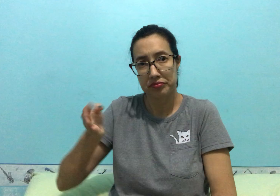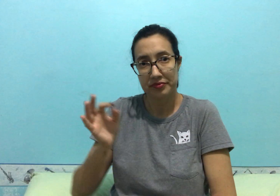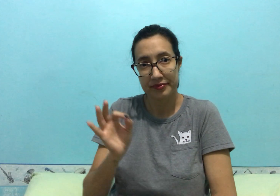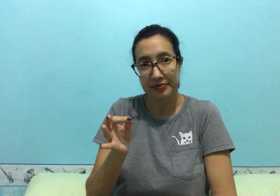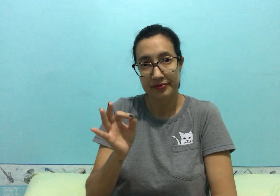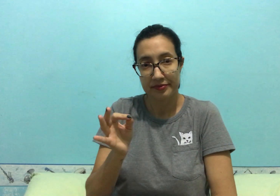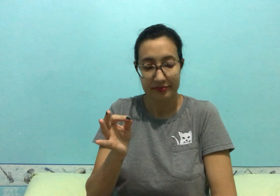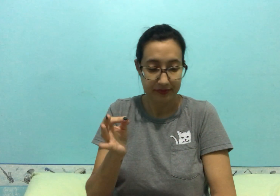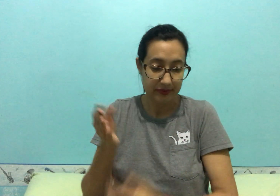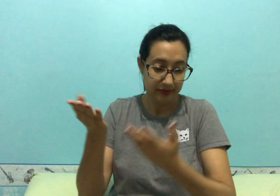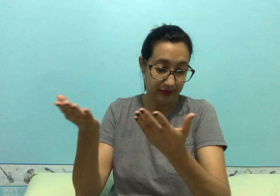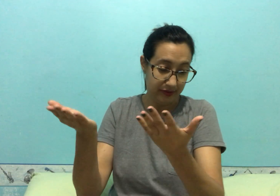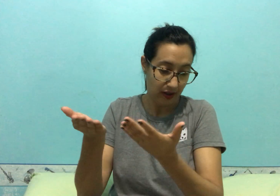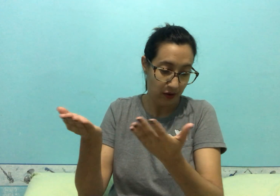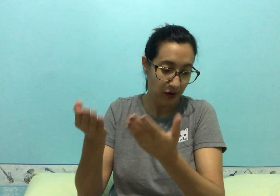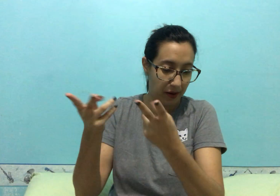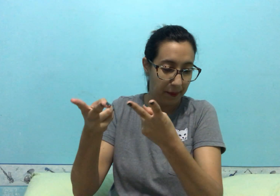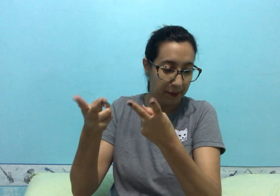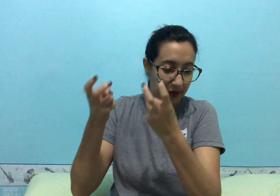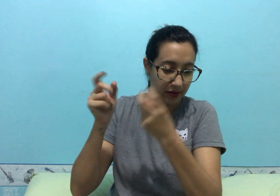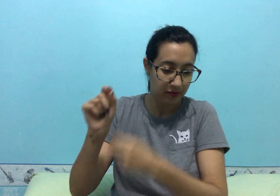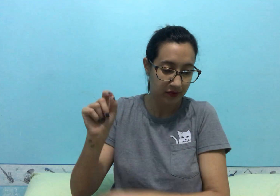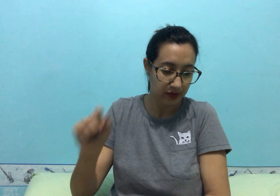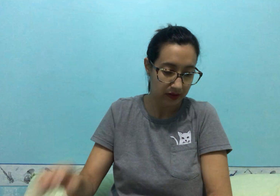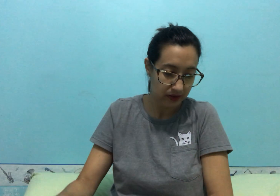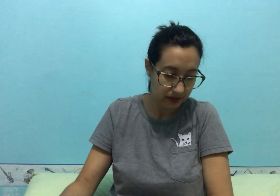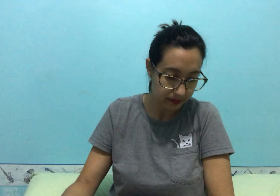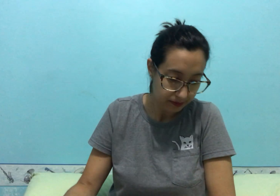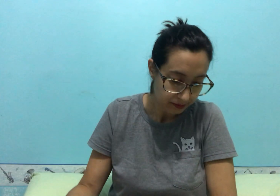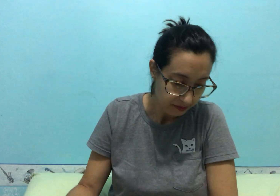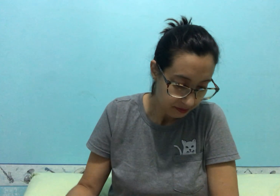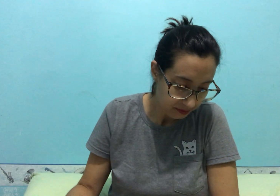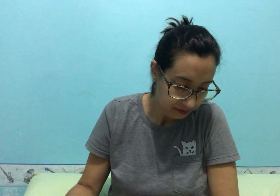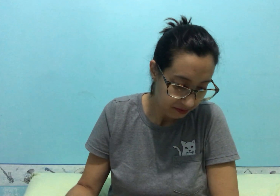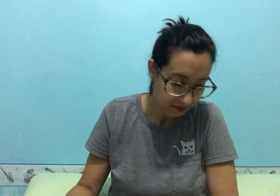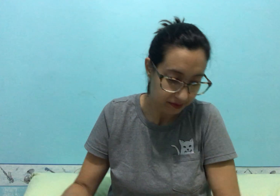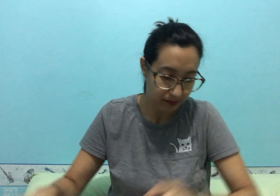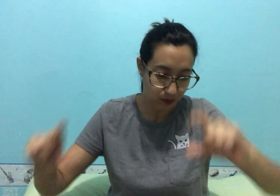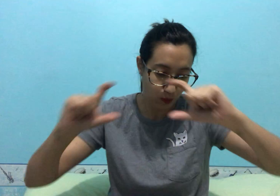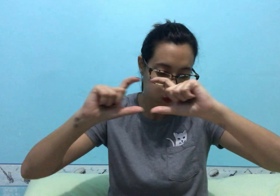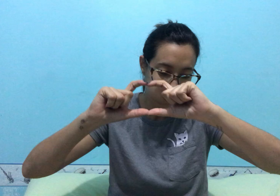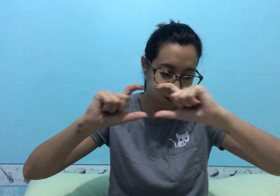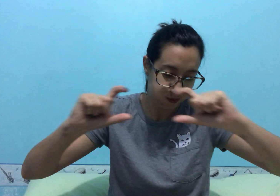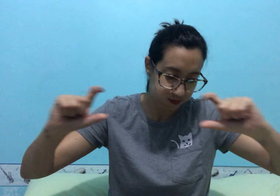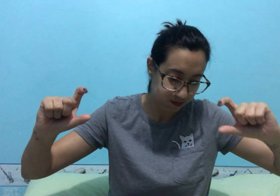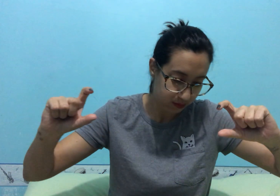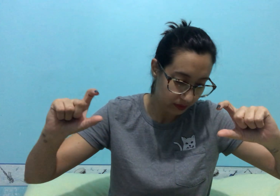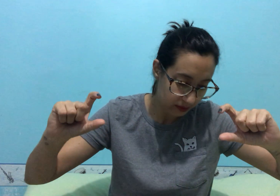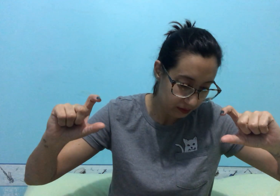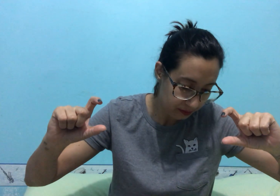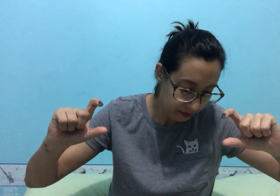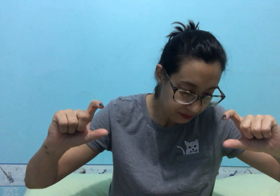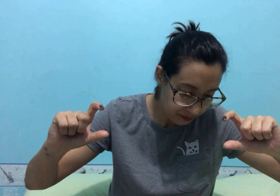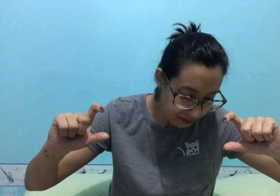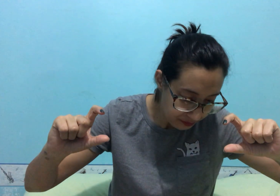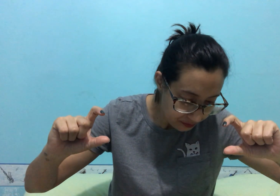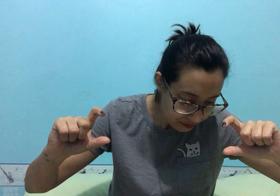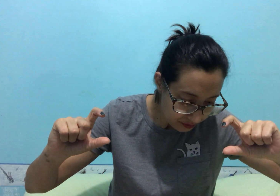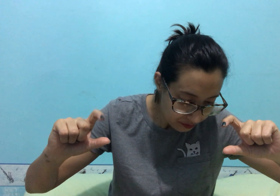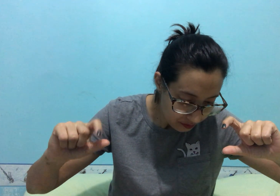Sobrando para nós aqui agora o não AB, o BA e o BB. Né? Nas 3 parcelas aqui nós temos